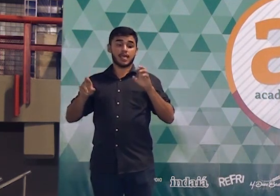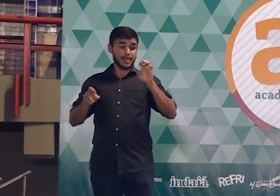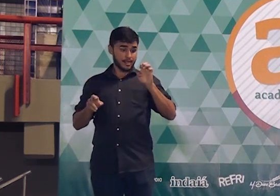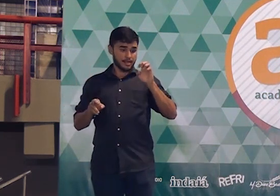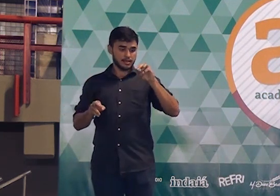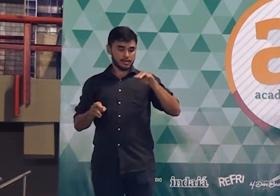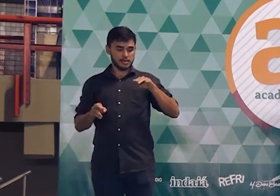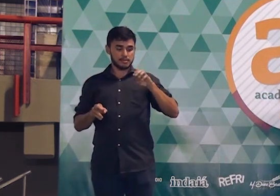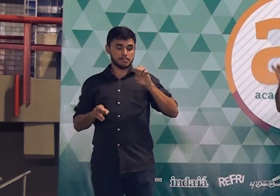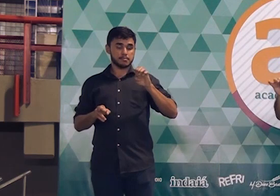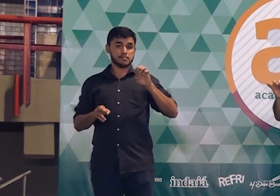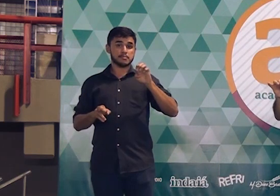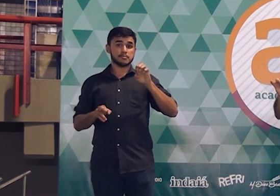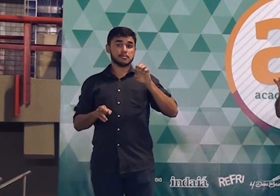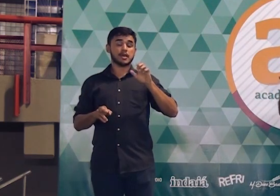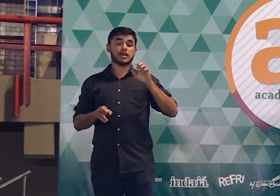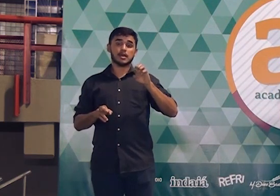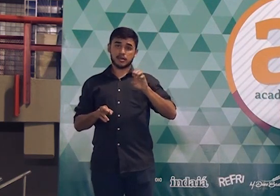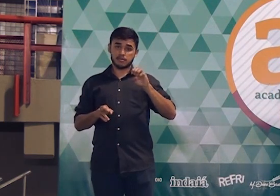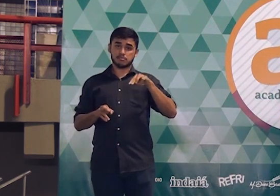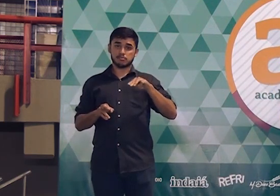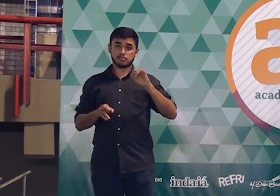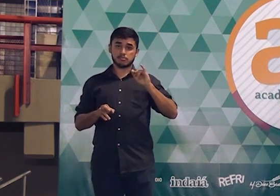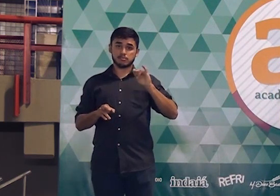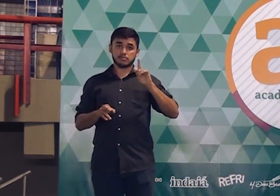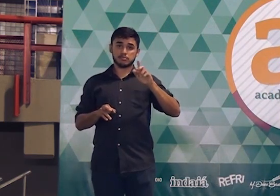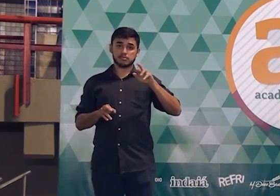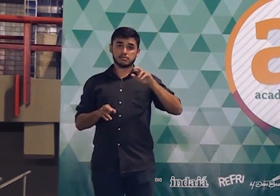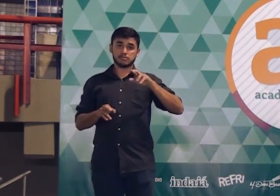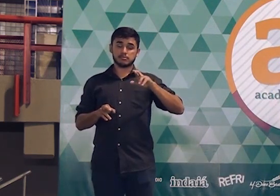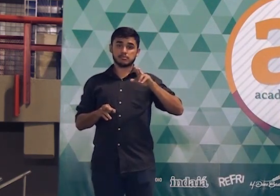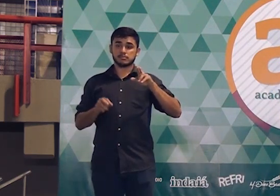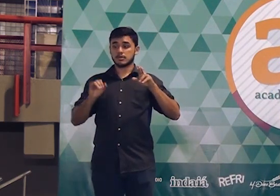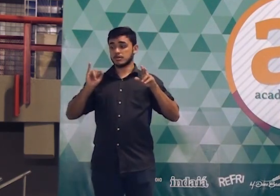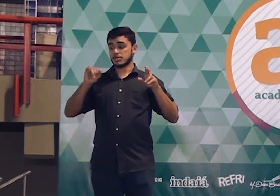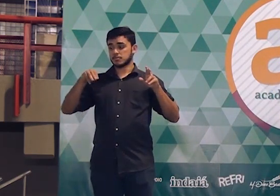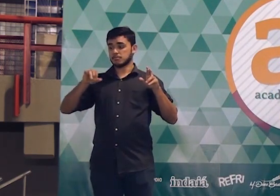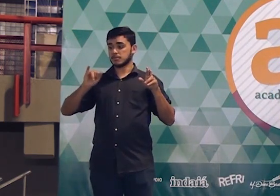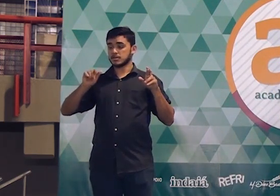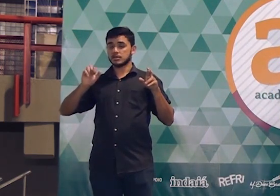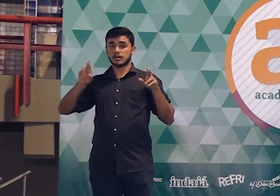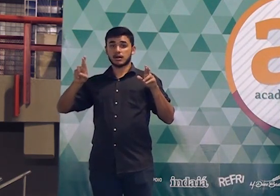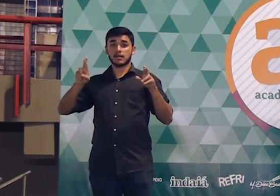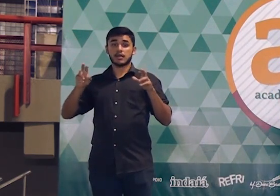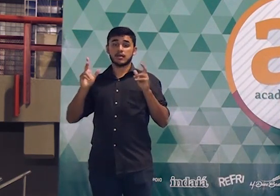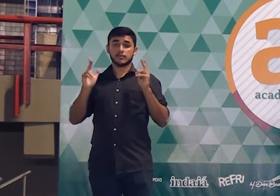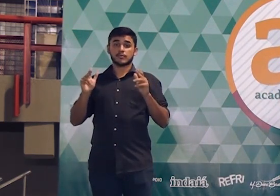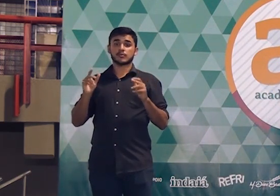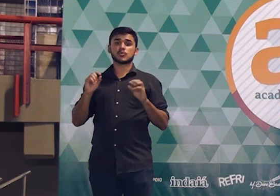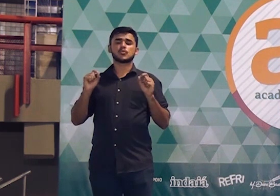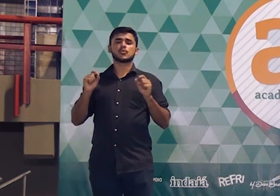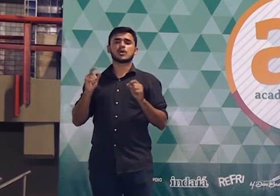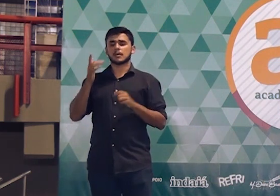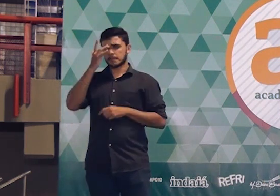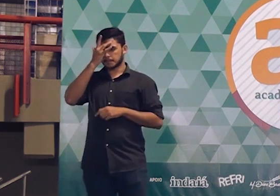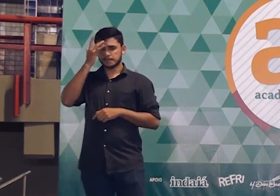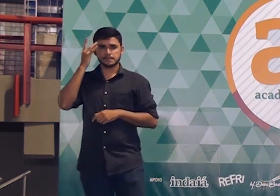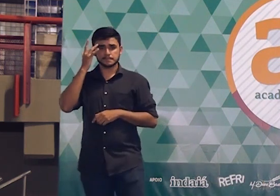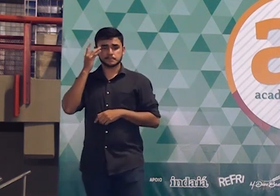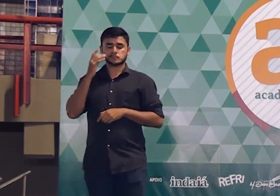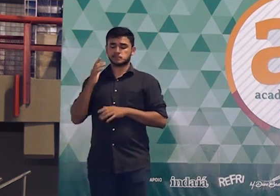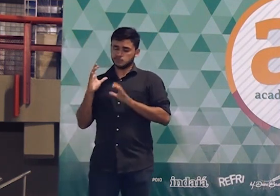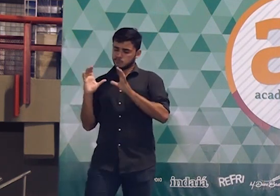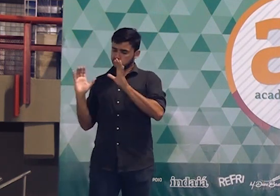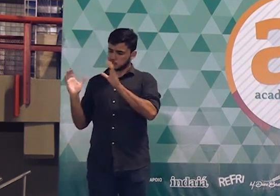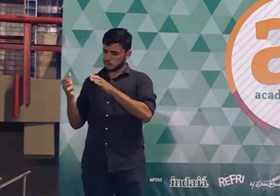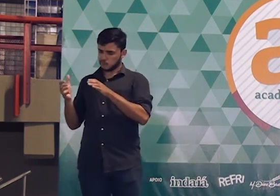Emigrar e imigrar é migrar. Ou seja, as migrações, elas são